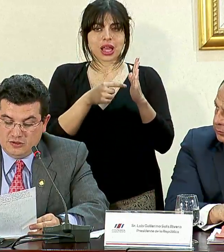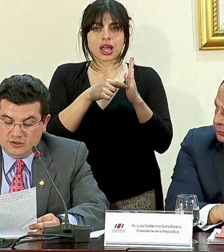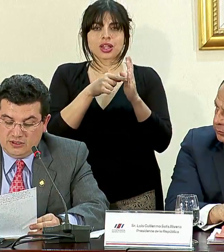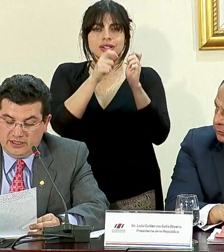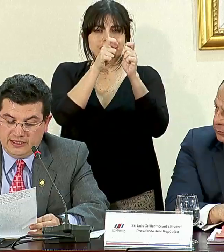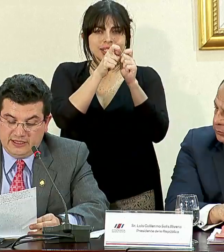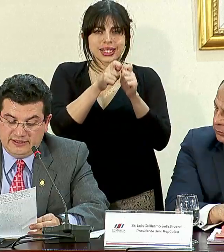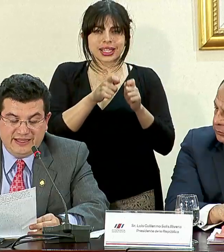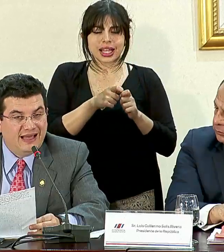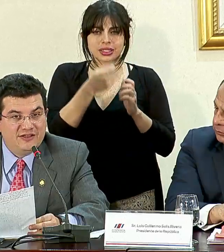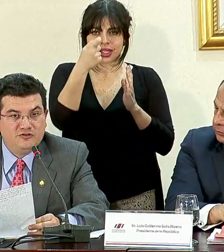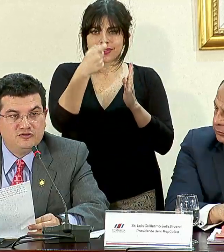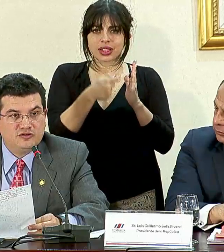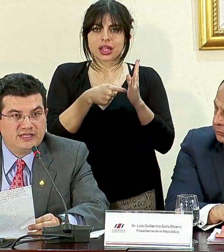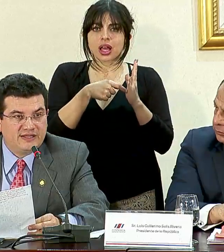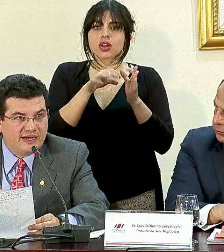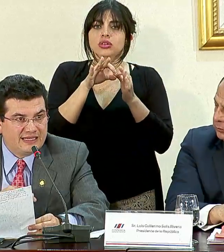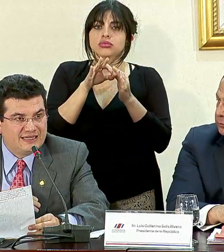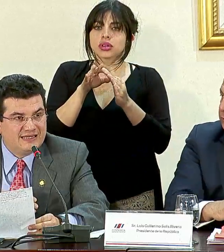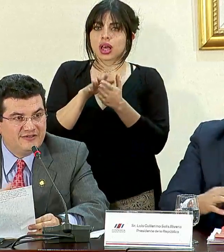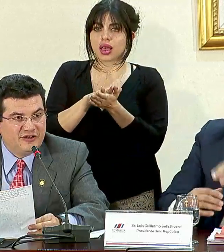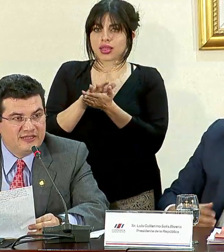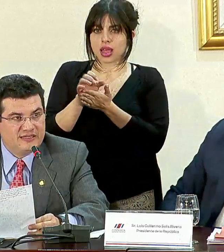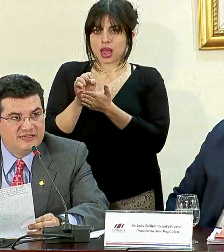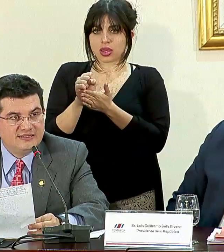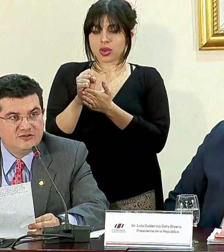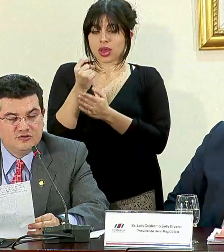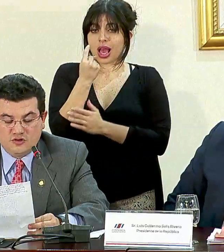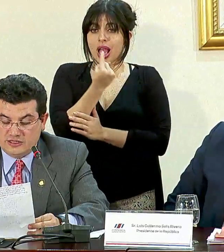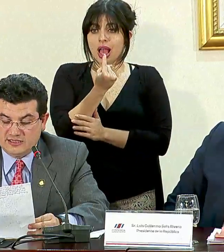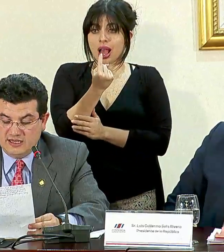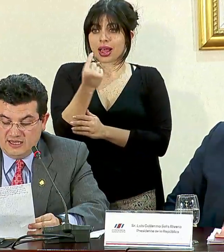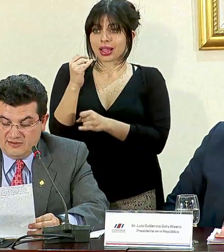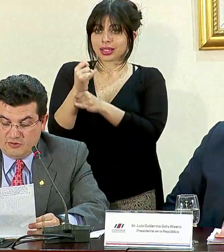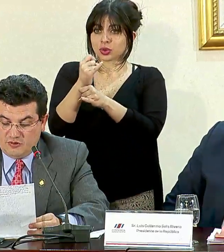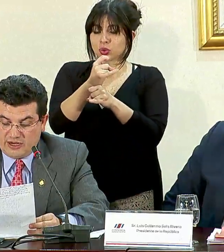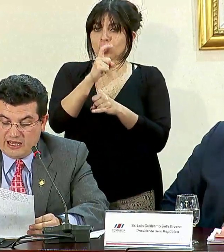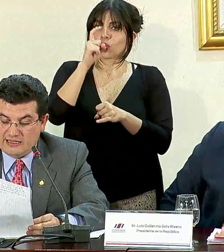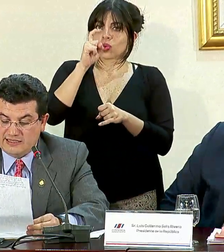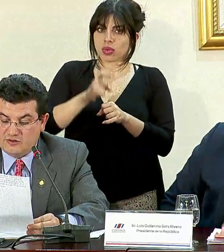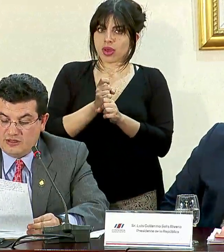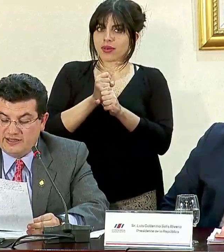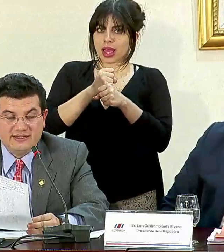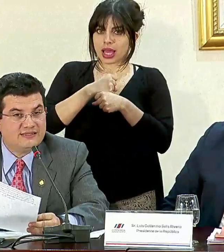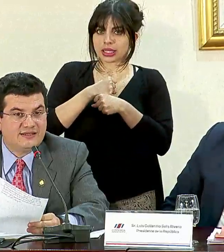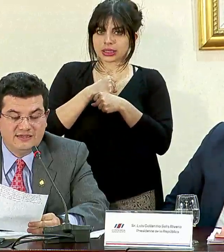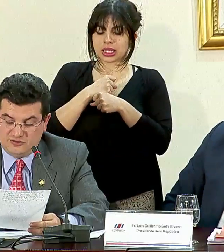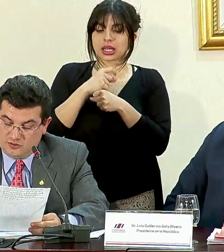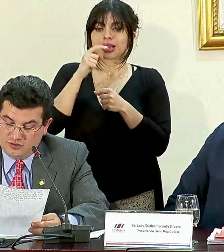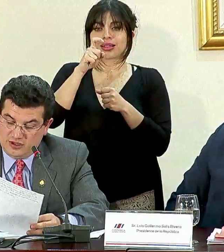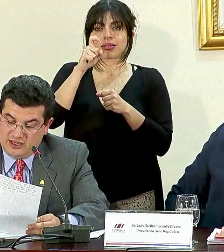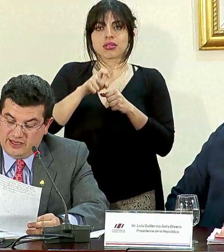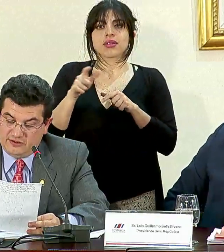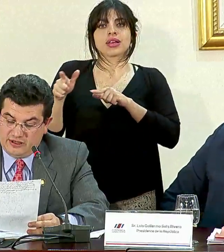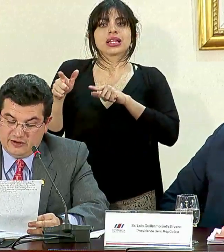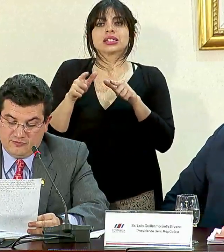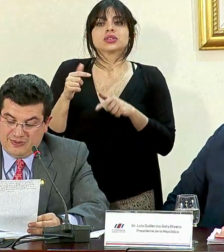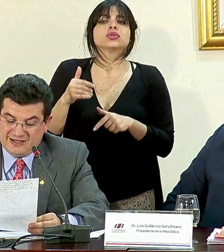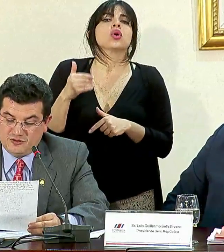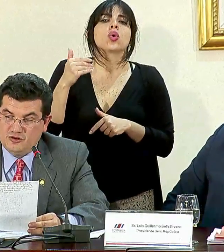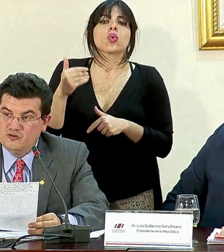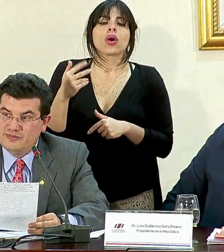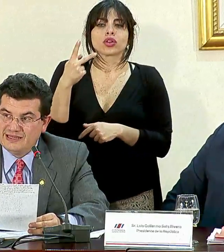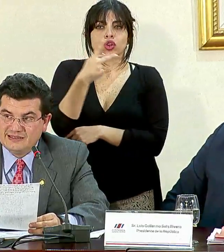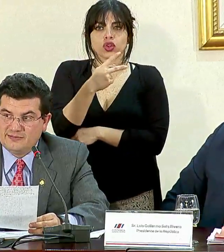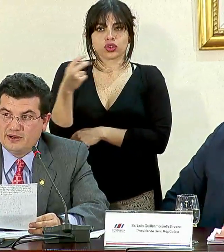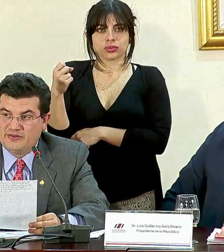detallado de daños que tendrán que hacer las diferentes instituciones involucradas, el cual tiene que estar listo en un